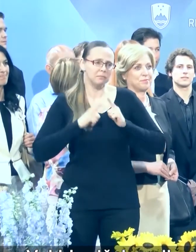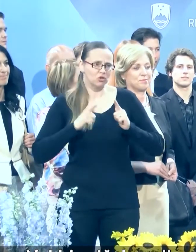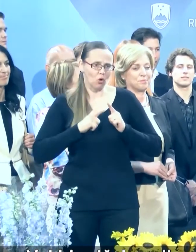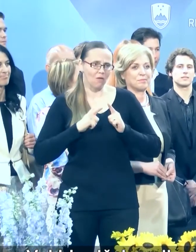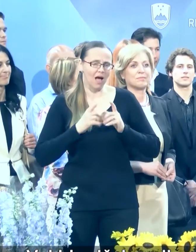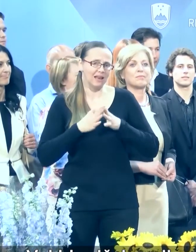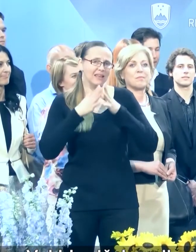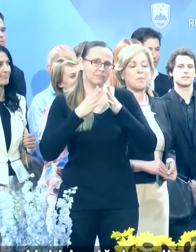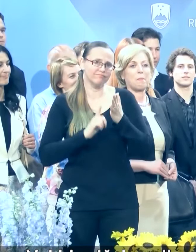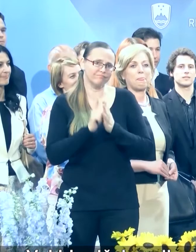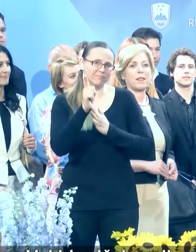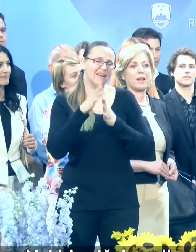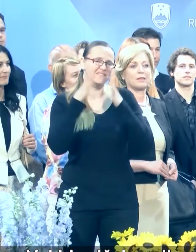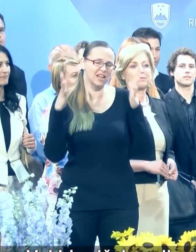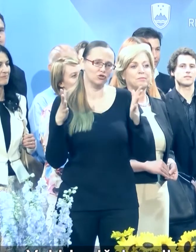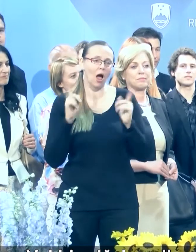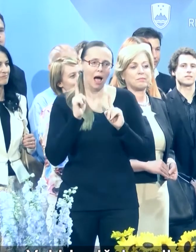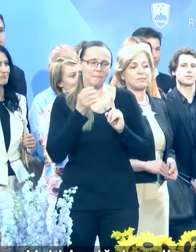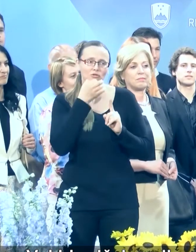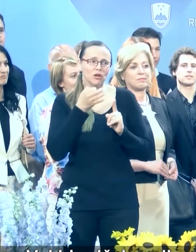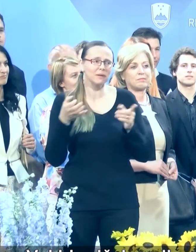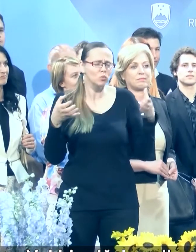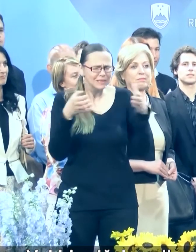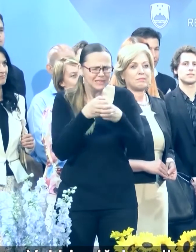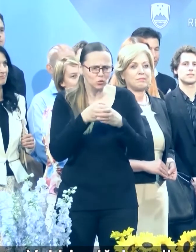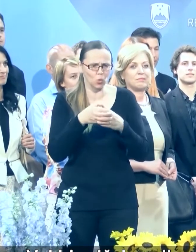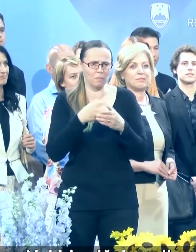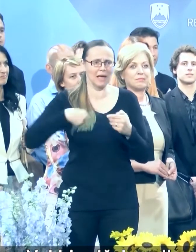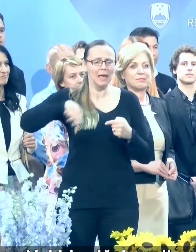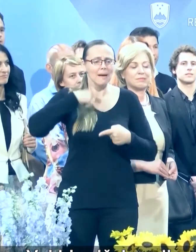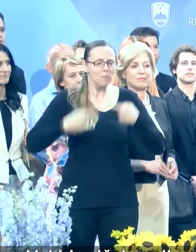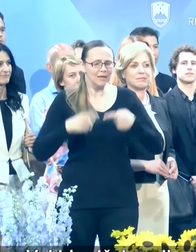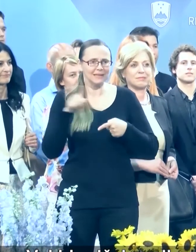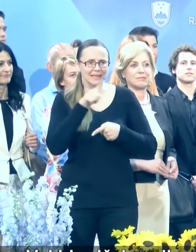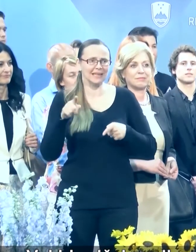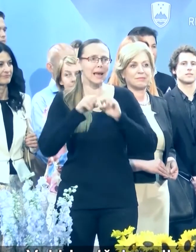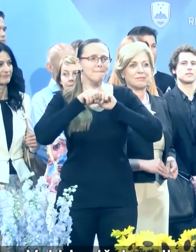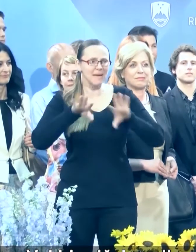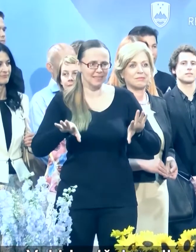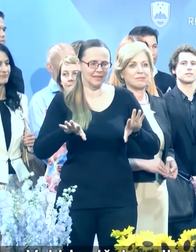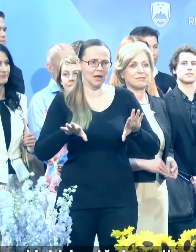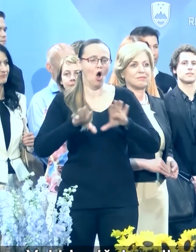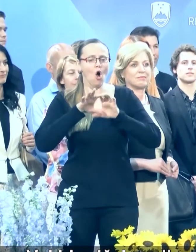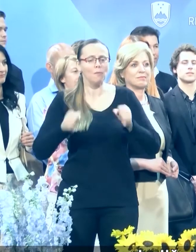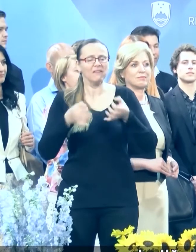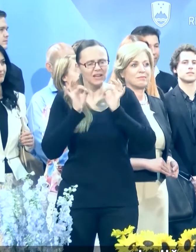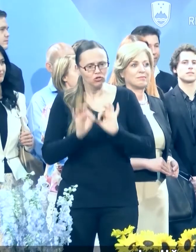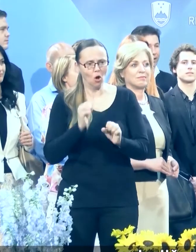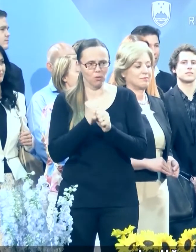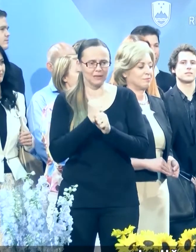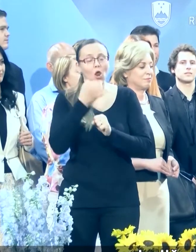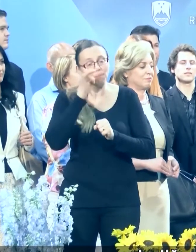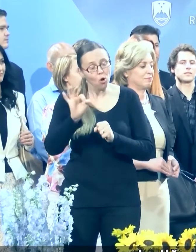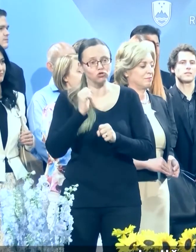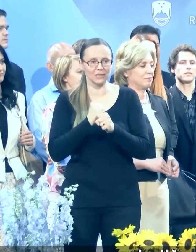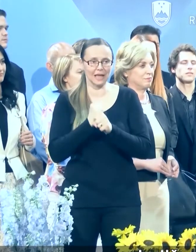večjo, ampak če bi vsi skupaj, tako mi politiki, kakor tudi mediji, opravili dobro delo, boljše